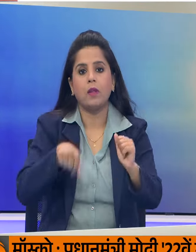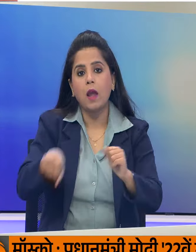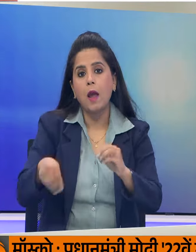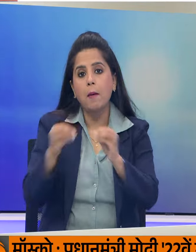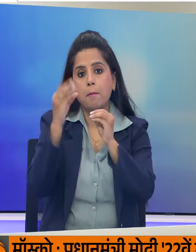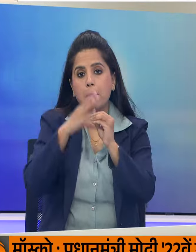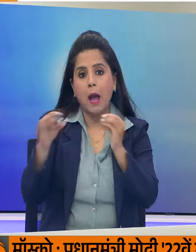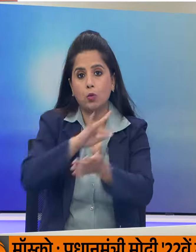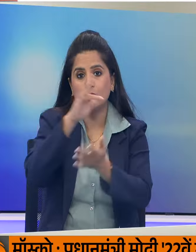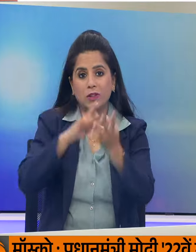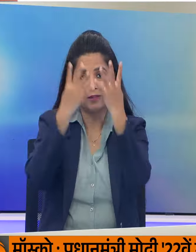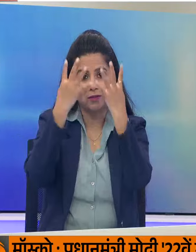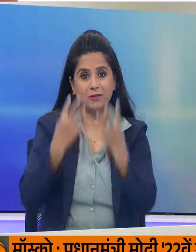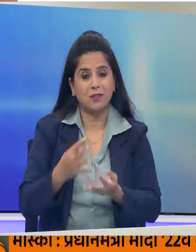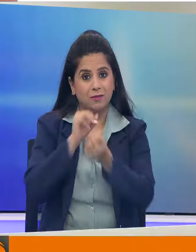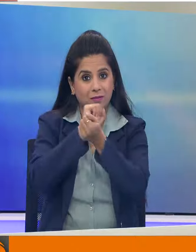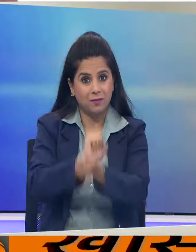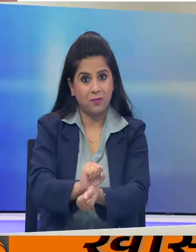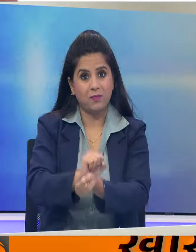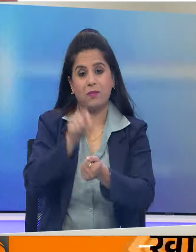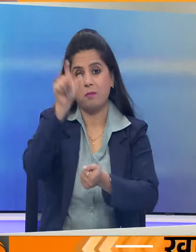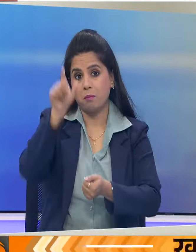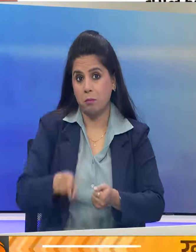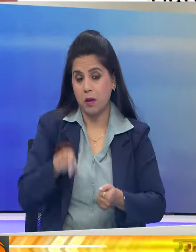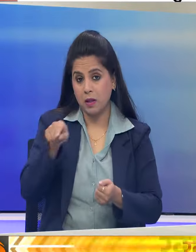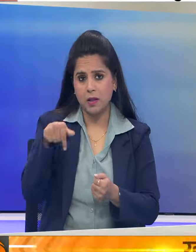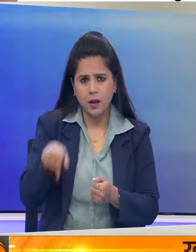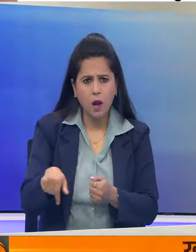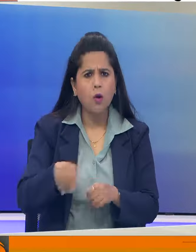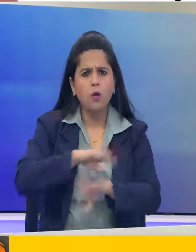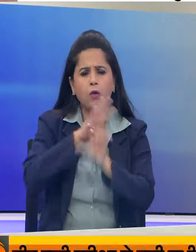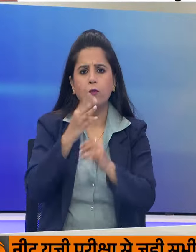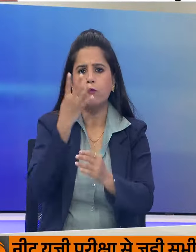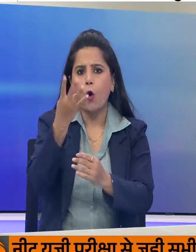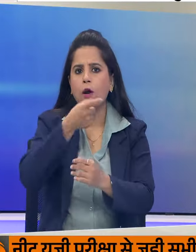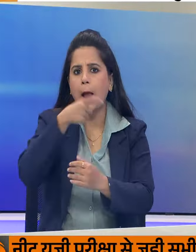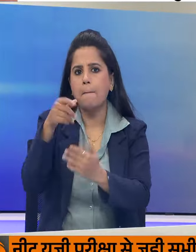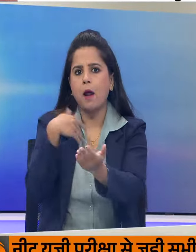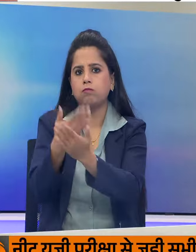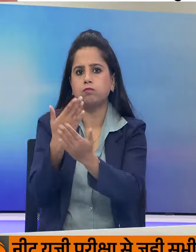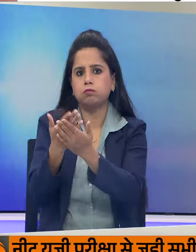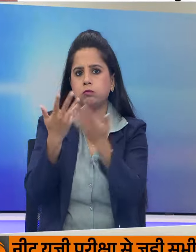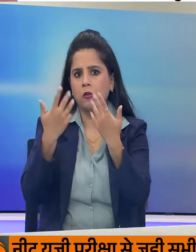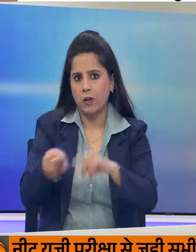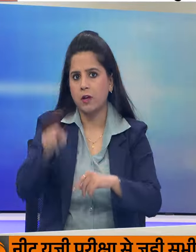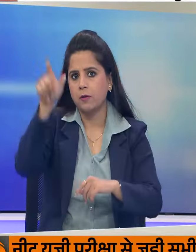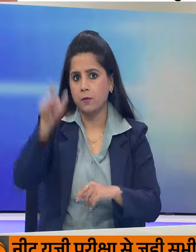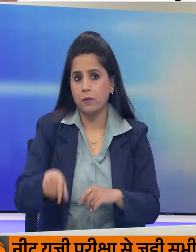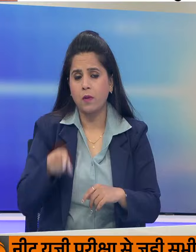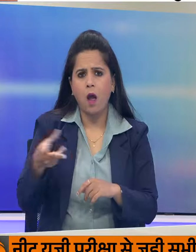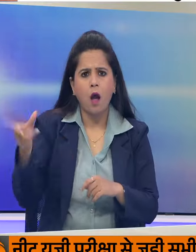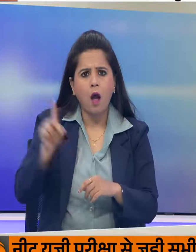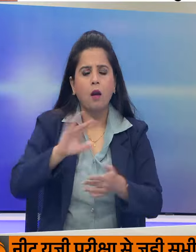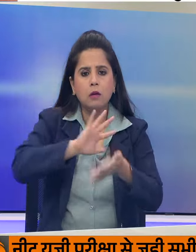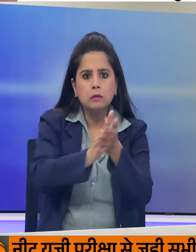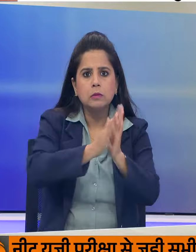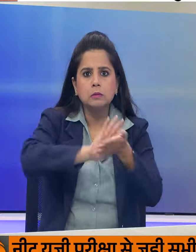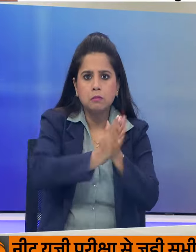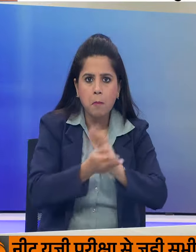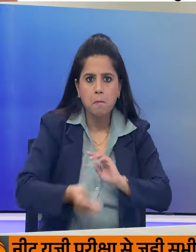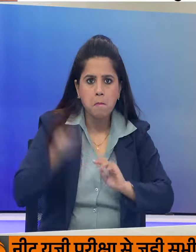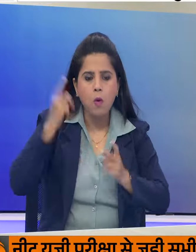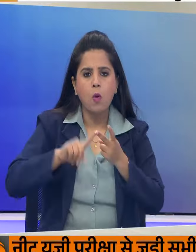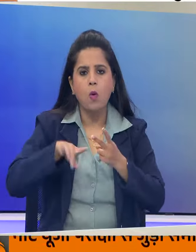जेल में बंद प्रज्वल रेवन्ना के खिलाफ अब तक 4 मामले दर्ज किए जा चुके हैं, जिनमें बार बार बलात्कार और